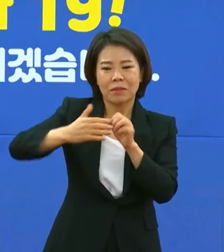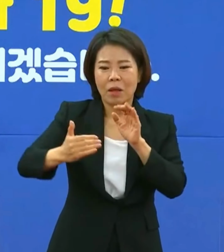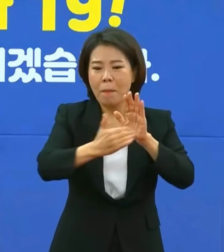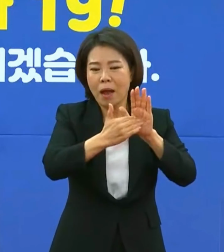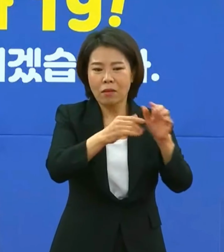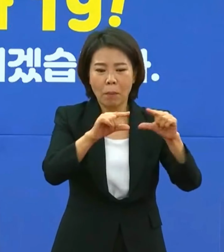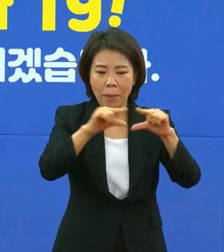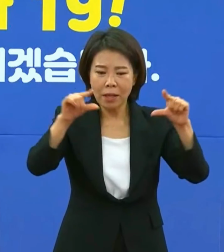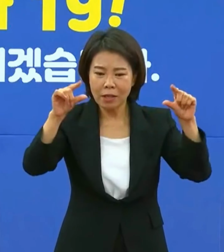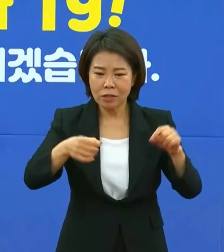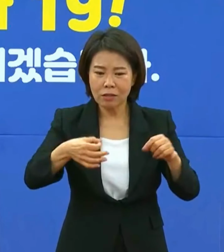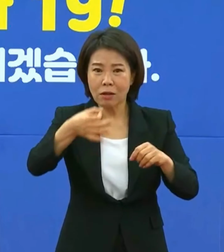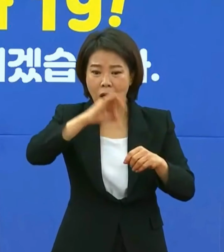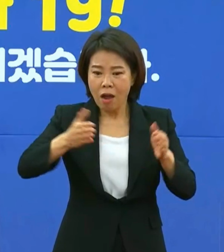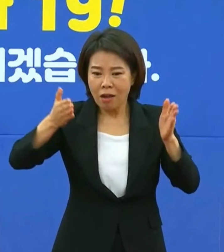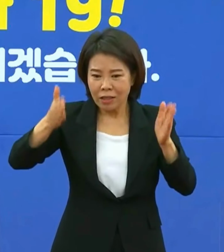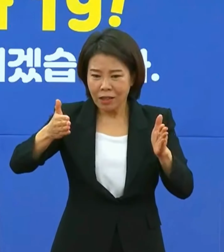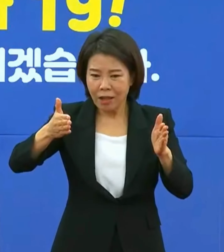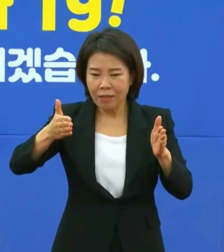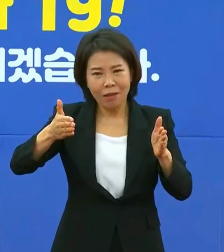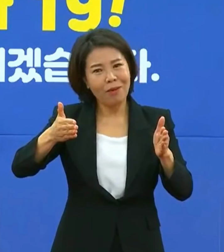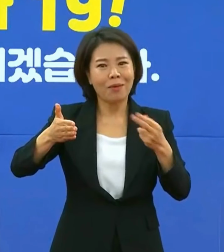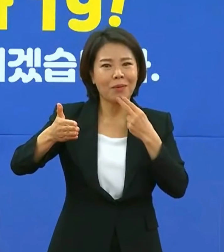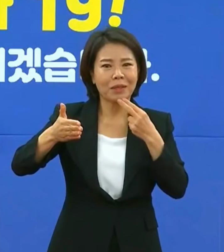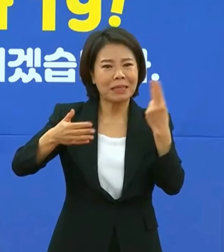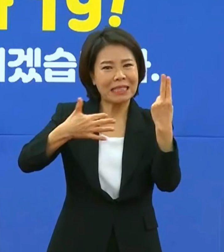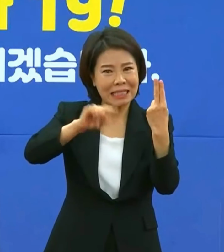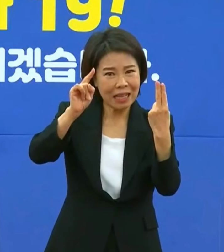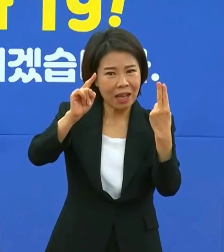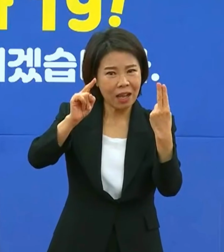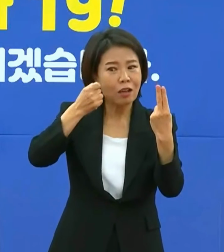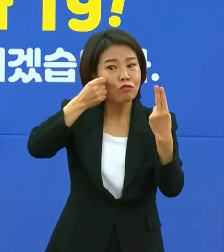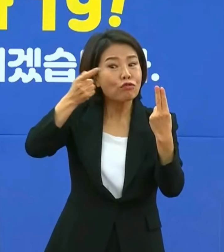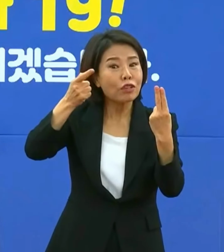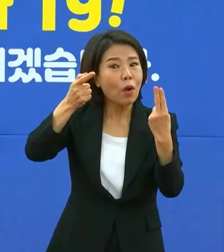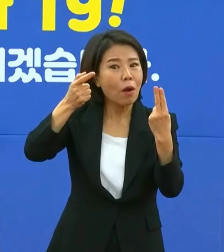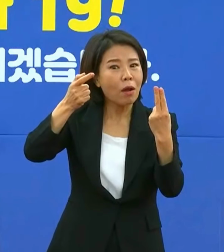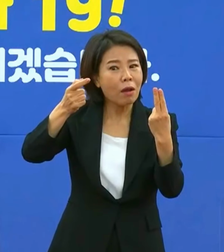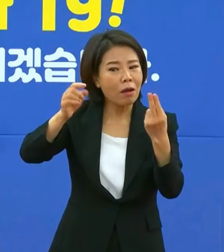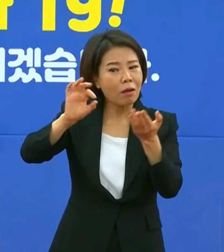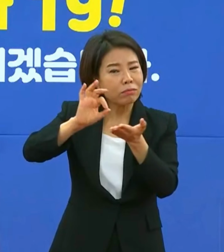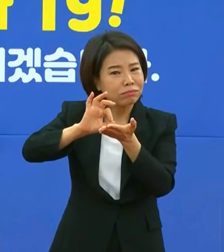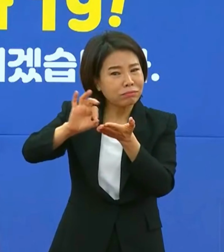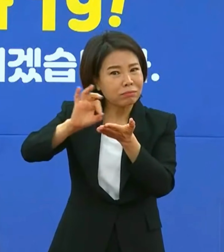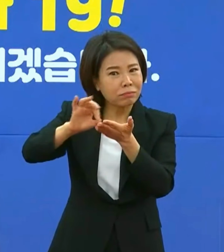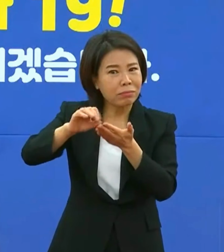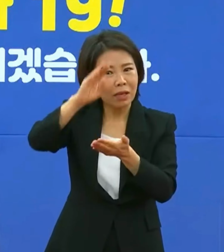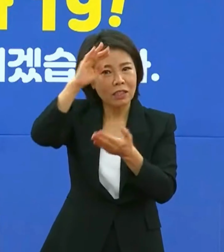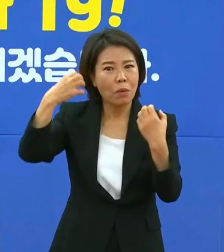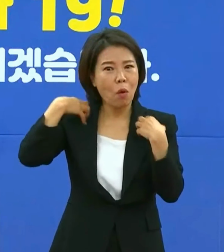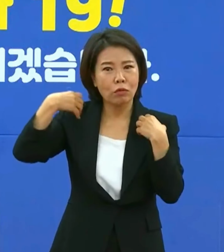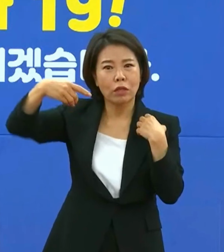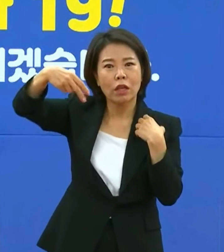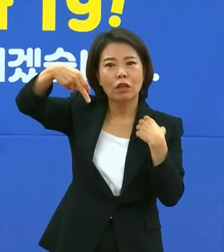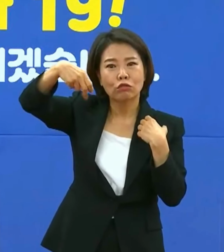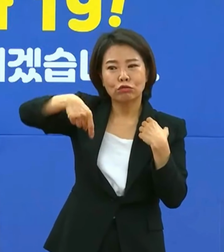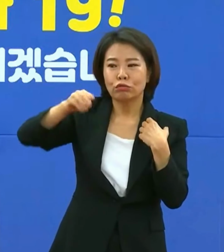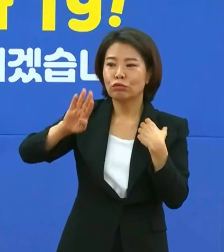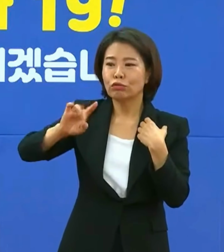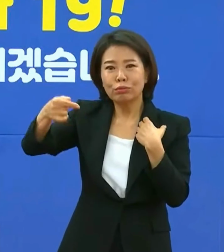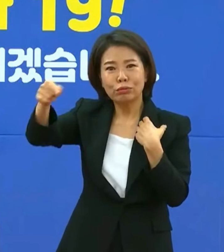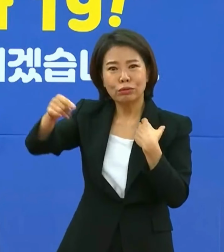패쑤 유효기간이 적용되어 2차 접종 후 6개월이 지난 이용자들은 질병관리 처럼 쿠 부 앱 또는